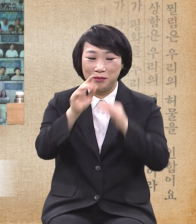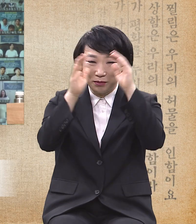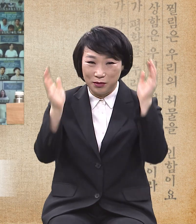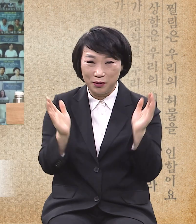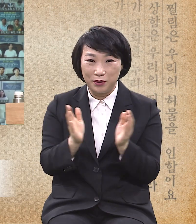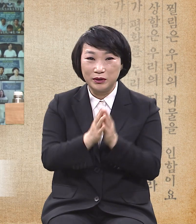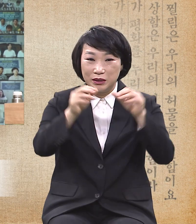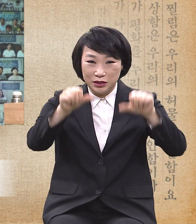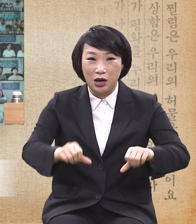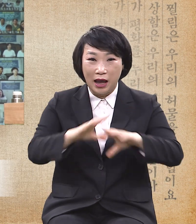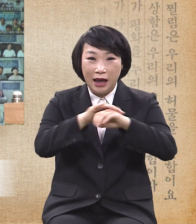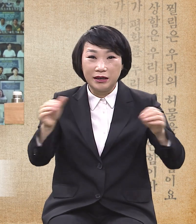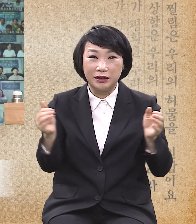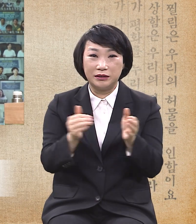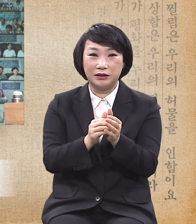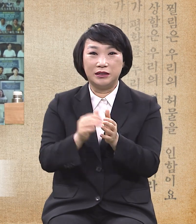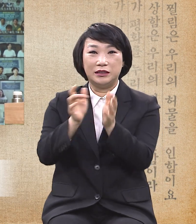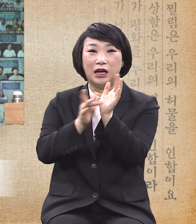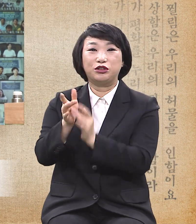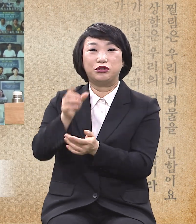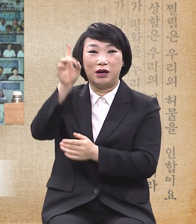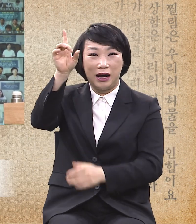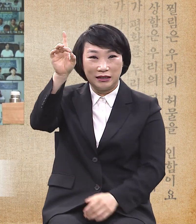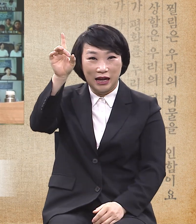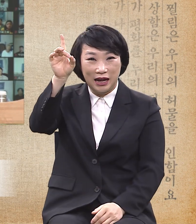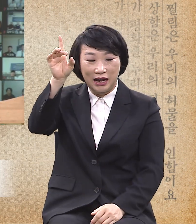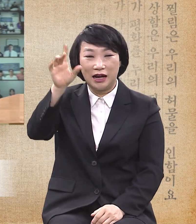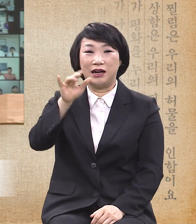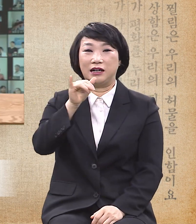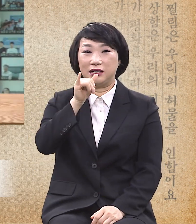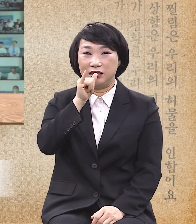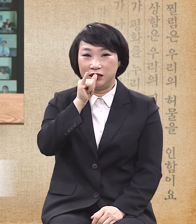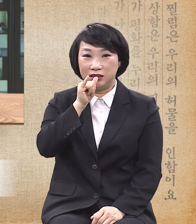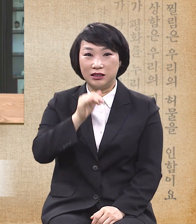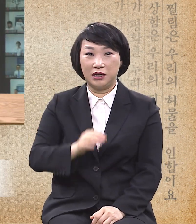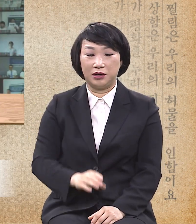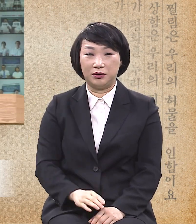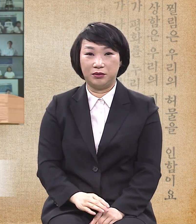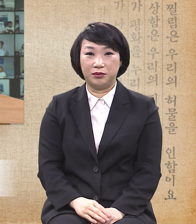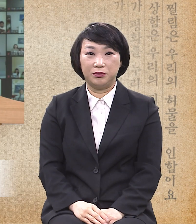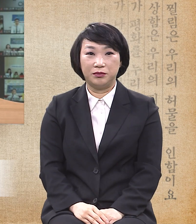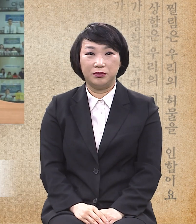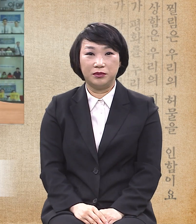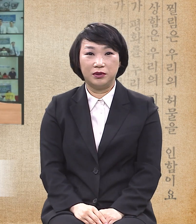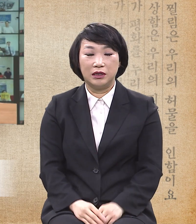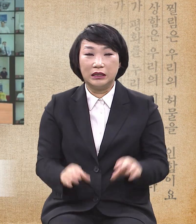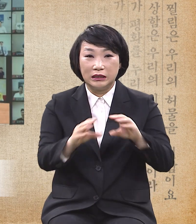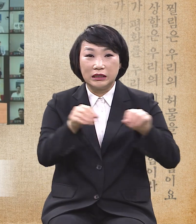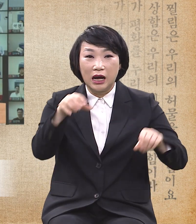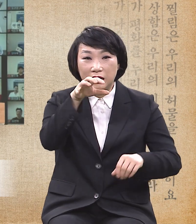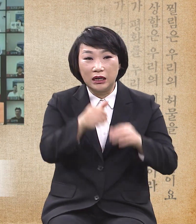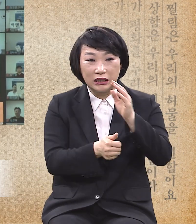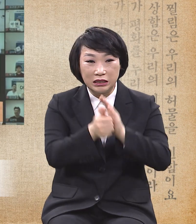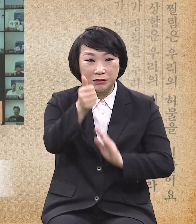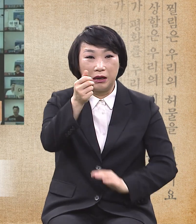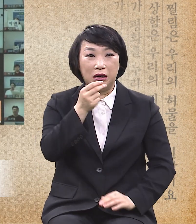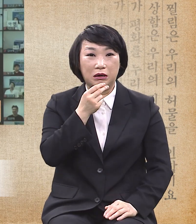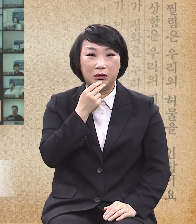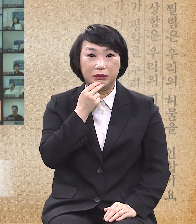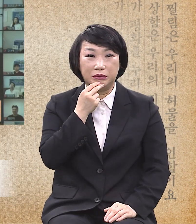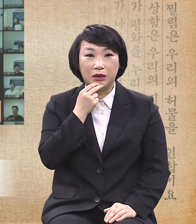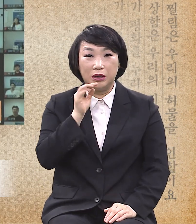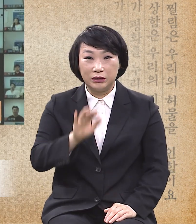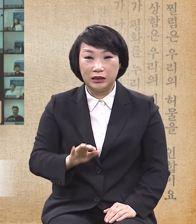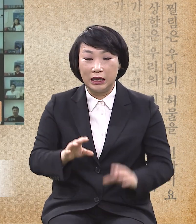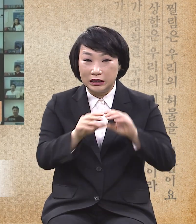모든 저주를 해결하신 예수밖에 없다는 거. 예, 땅은 희망이 없습니다. 근데